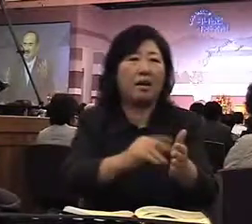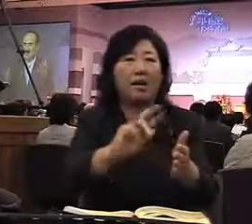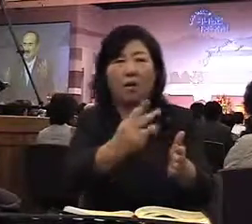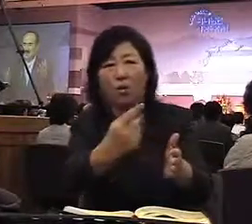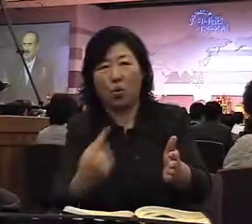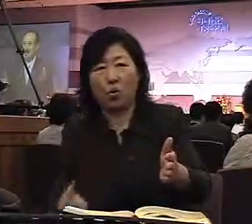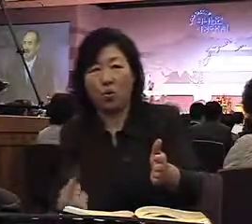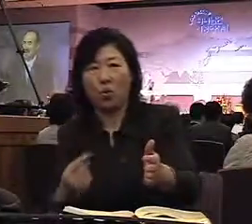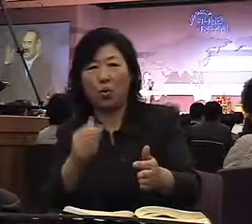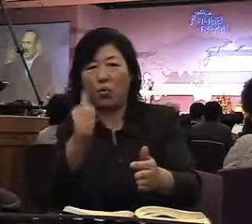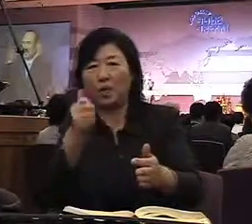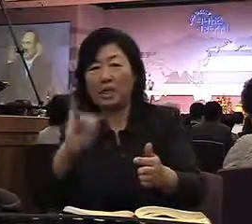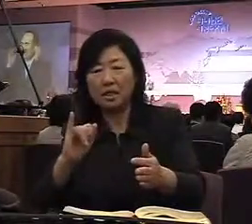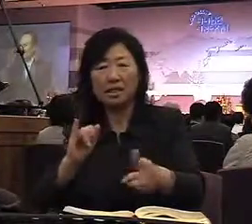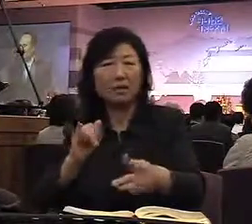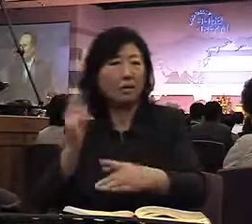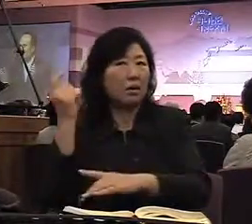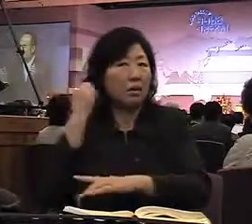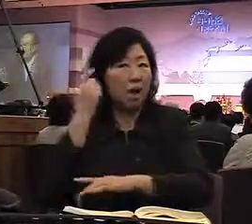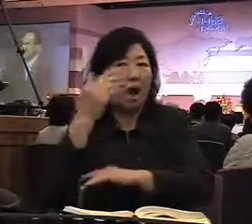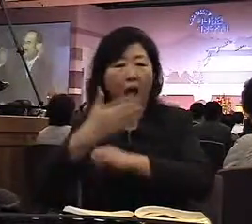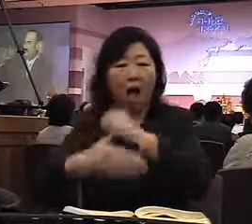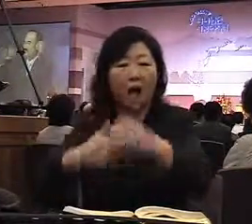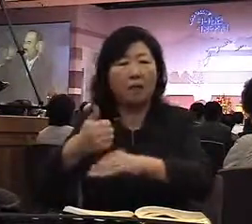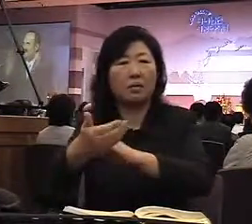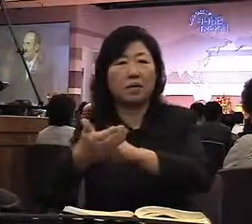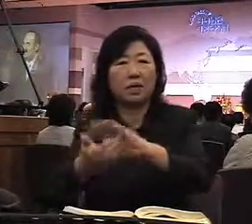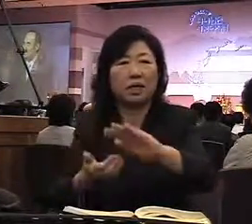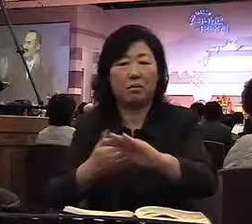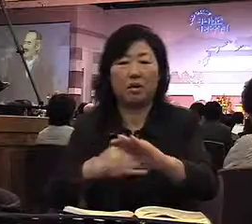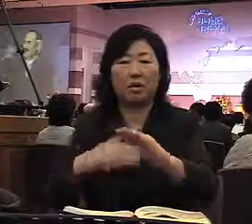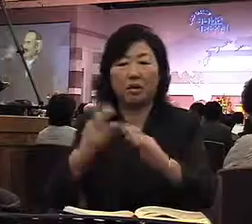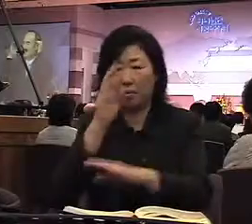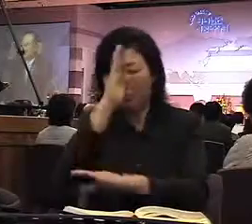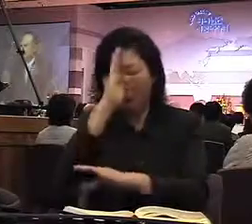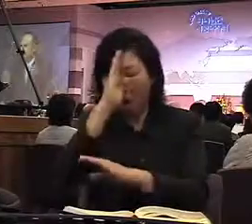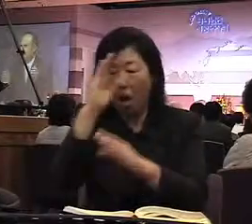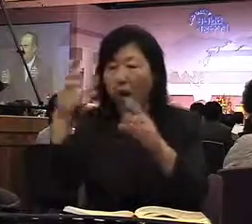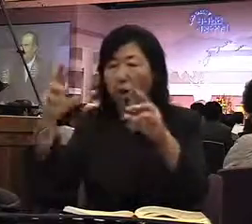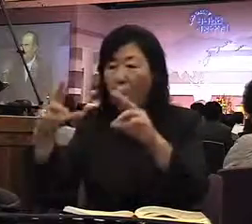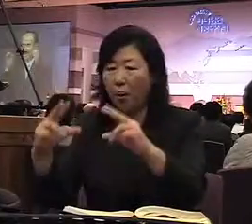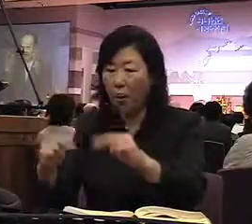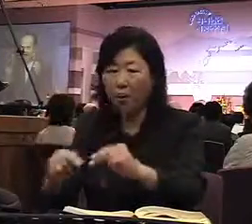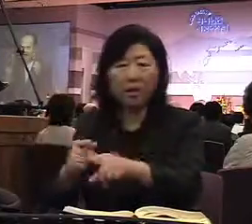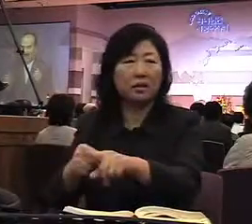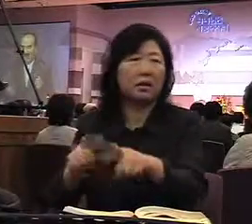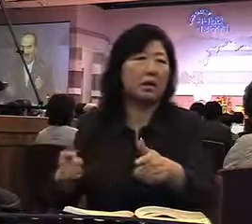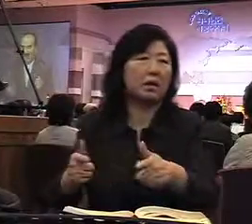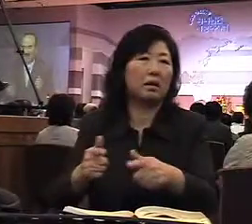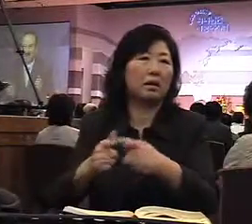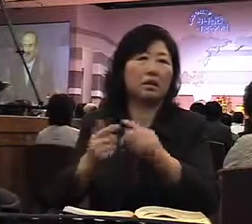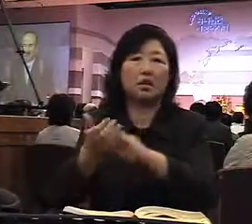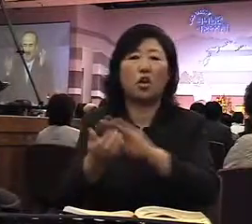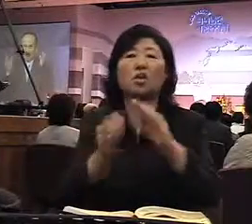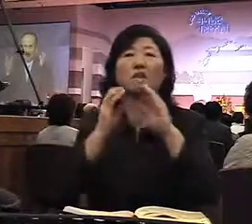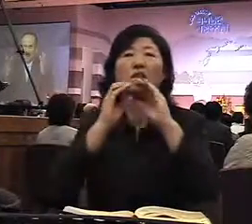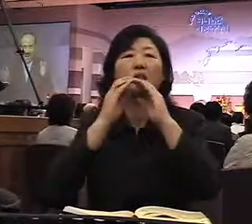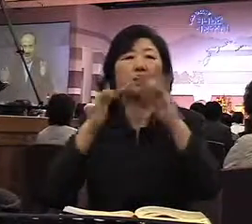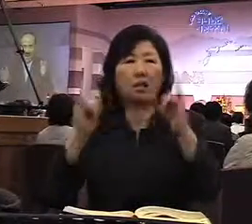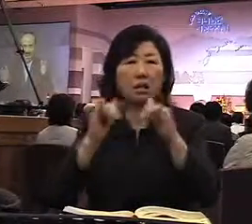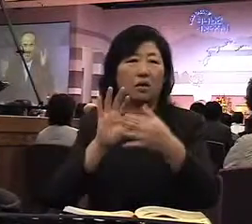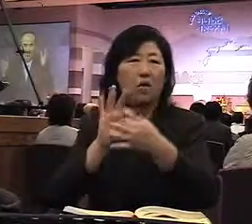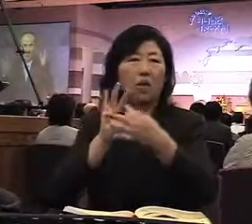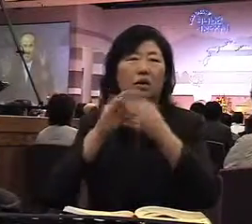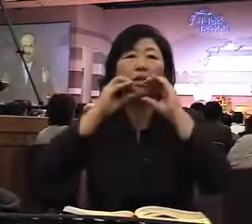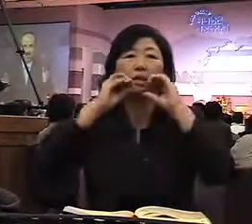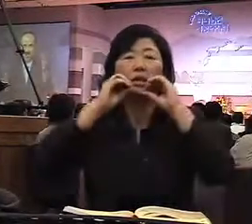히스기야는 그 얘기를 들어서 하나님이 이미 자기 병은 낫지 않는다고 선지자를 통해서 선포한 그 얘기지만 벽을